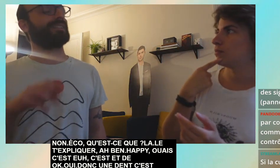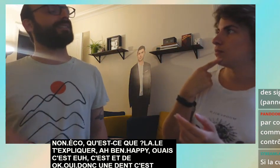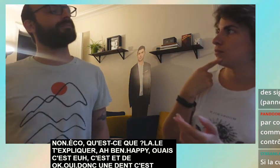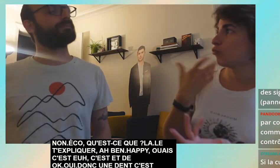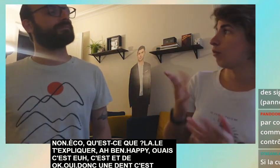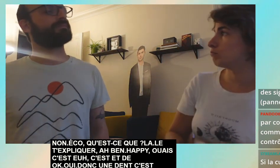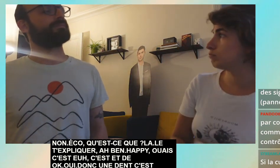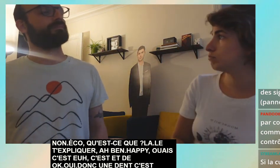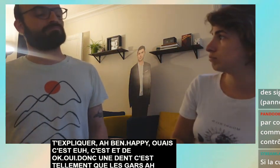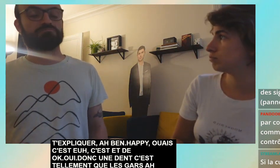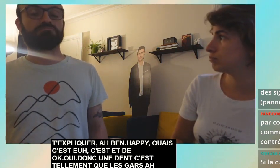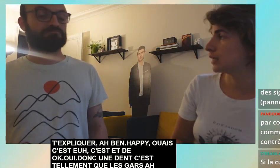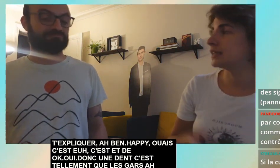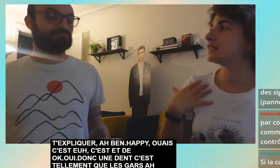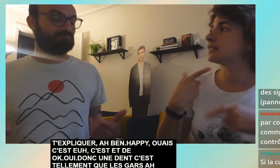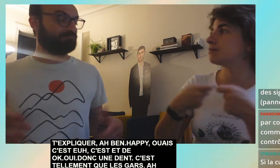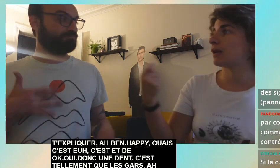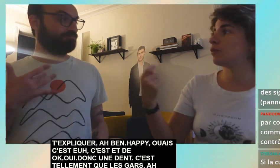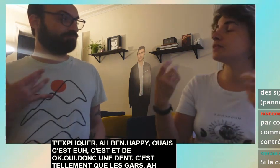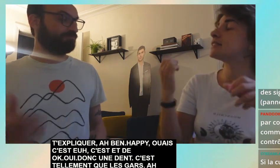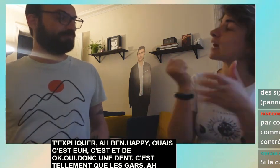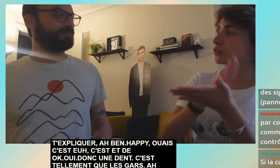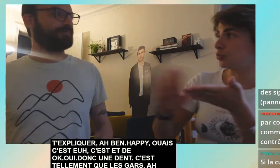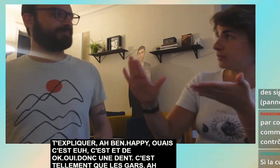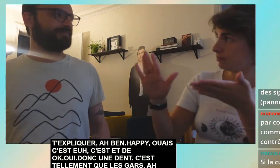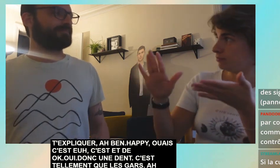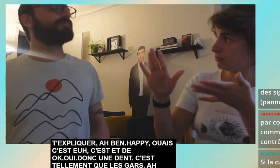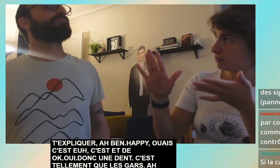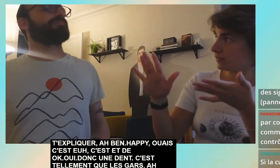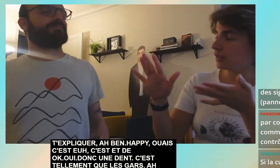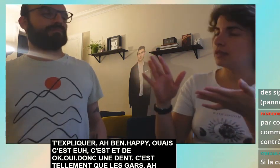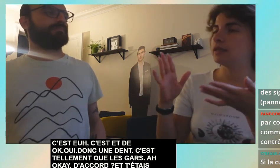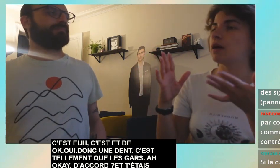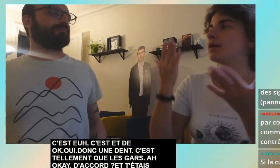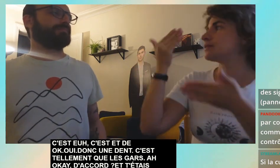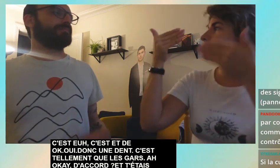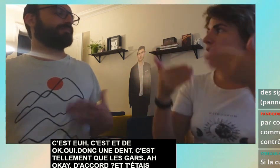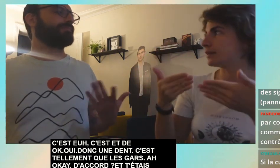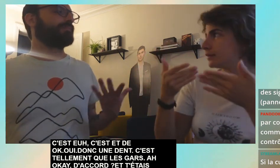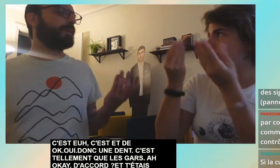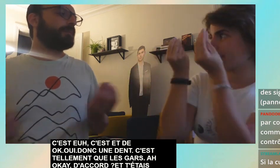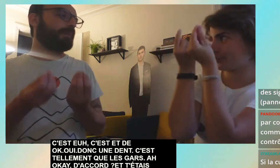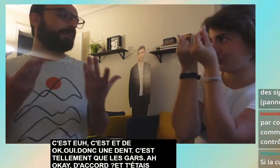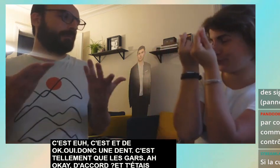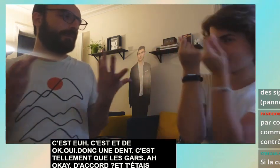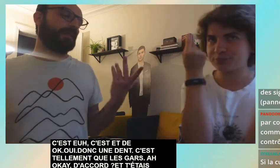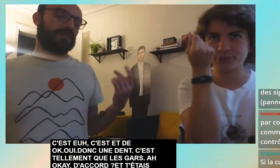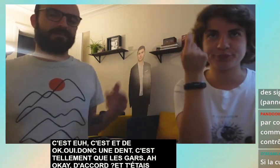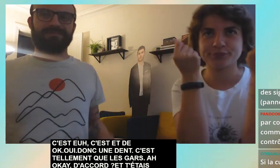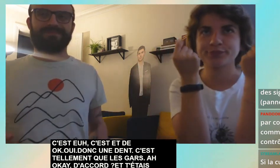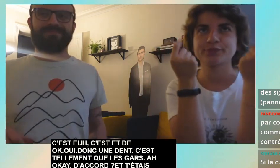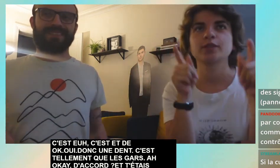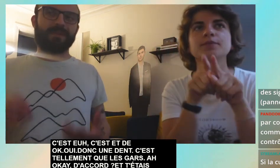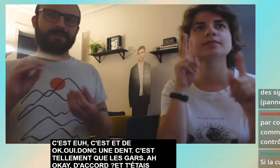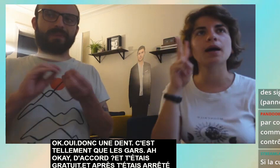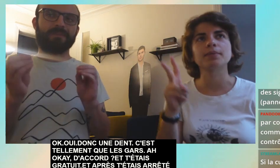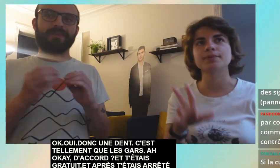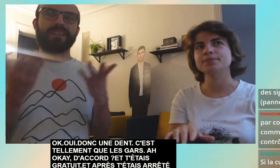d'accord. Et c'était gratuit. Et après, t'étais arrêté. Oui. Bah, Non, bah, c'est le comme problème d'hab. aussi.